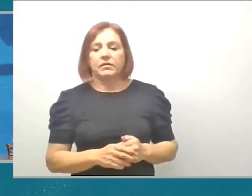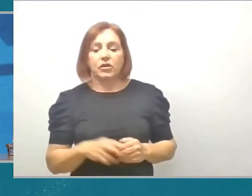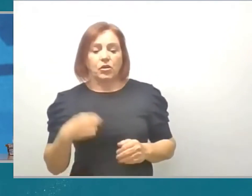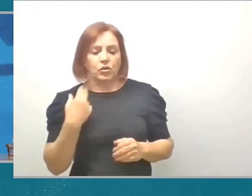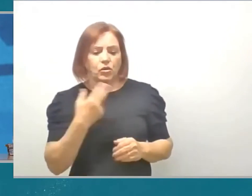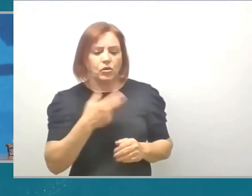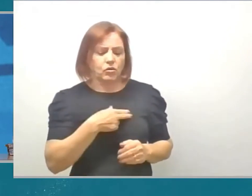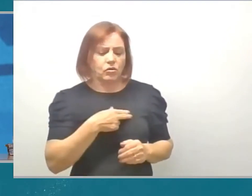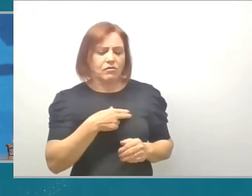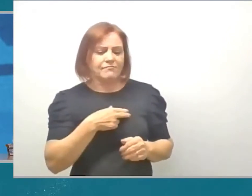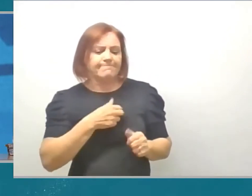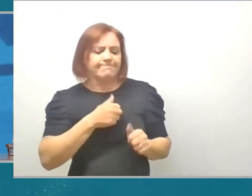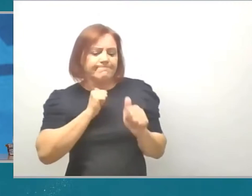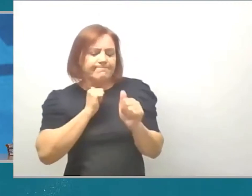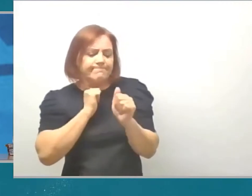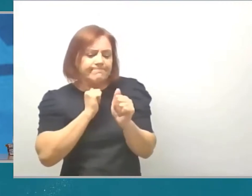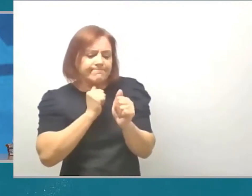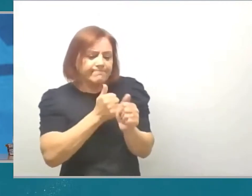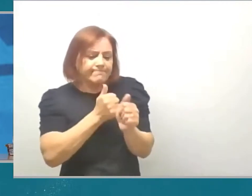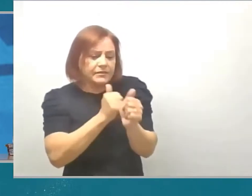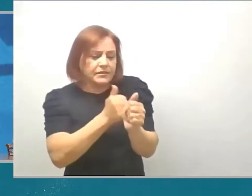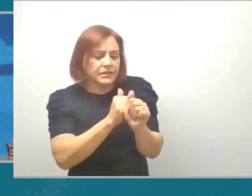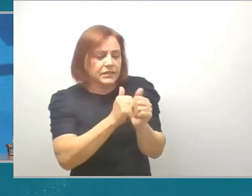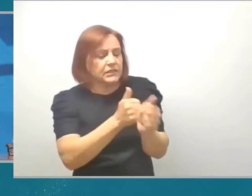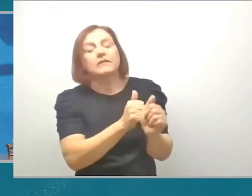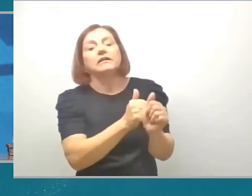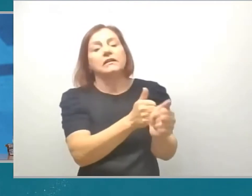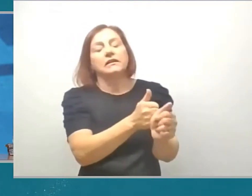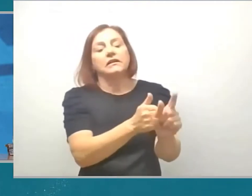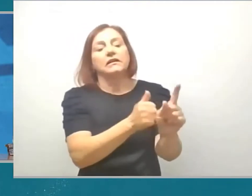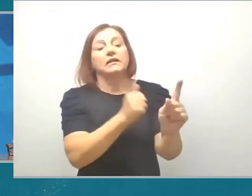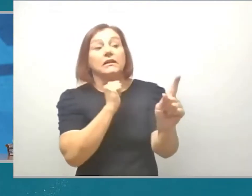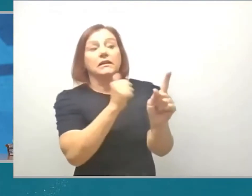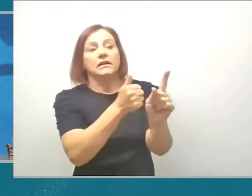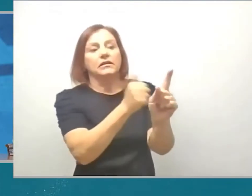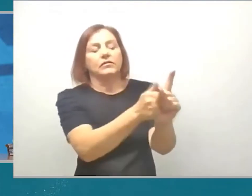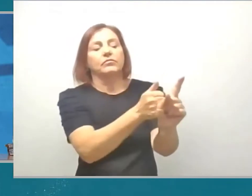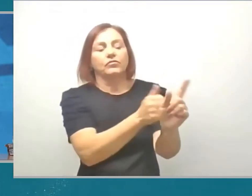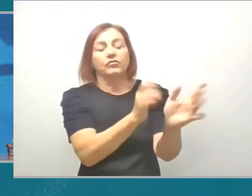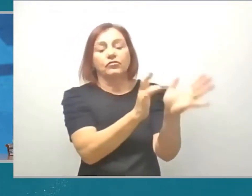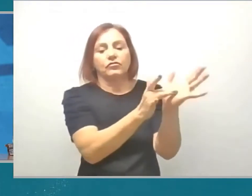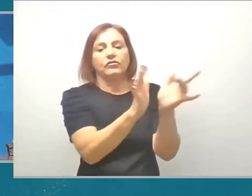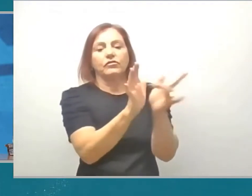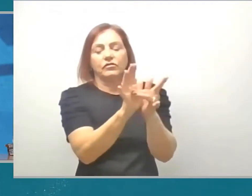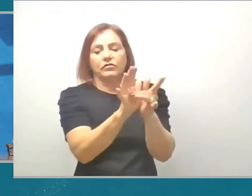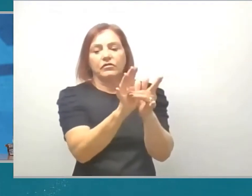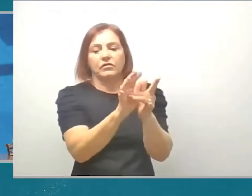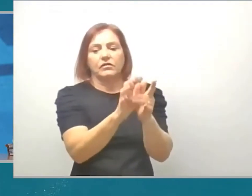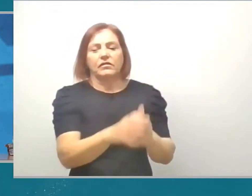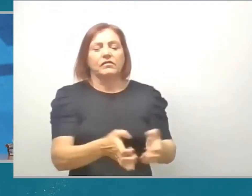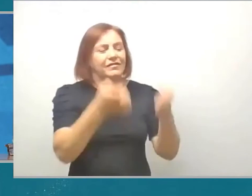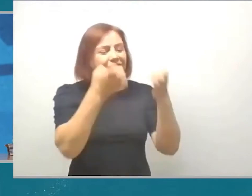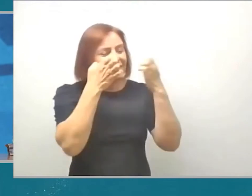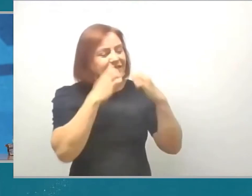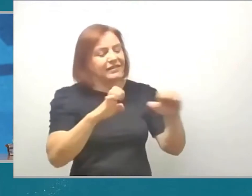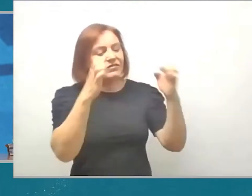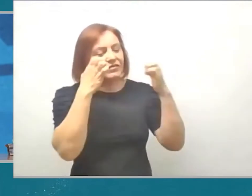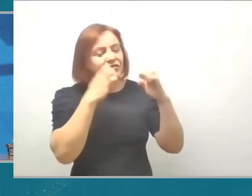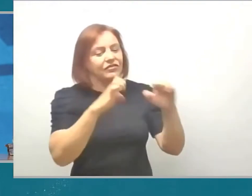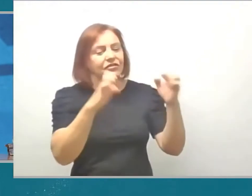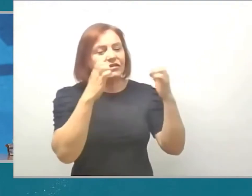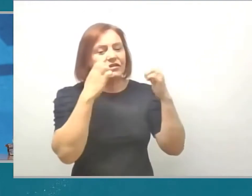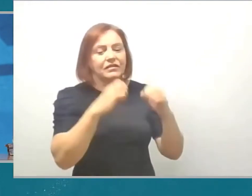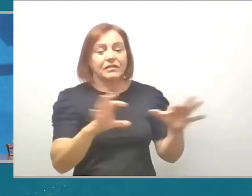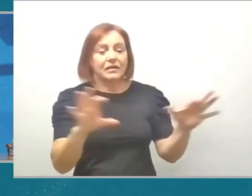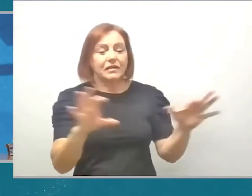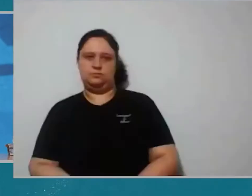Senhor. Vamos pregar o Evangelho. Ó Senhor Jesus, vamos conectar todos